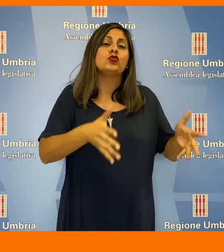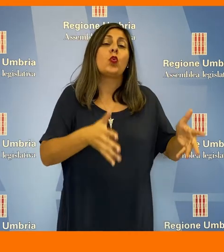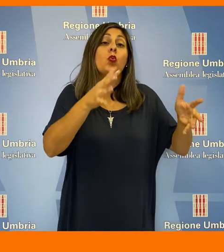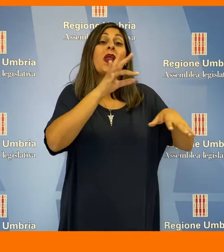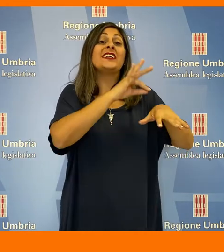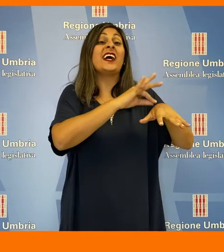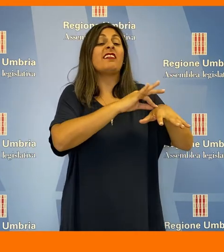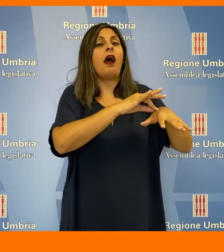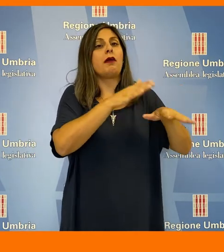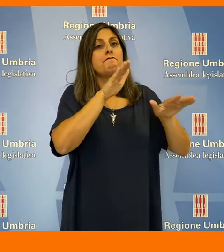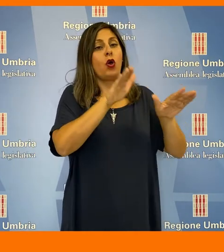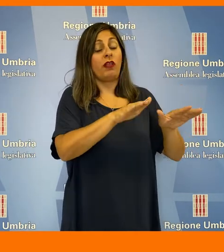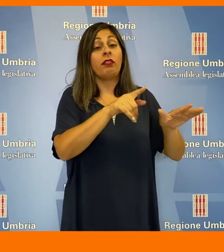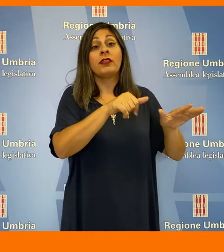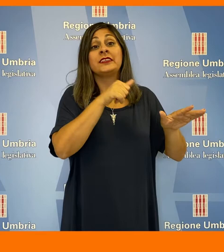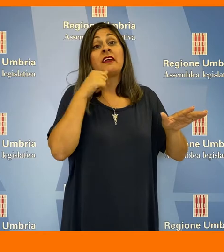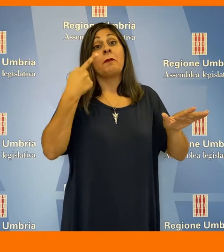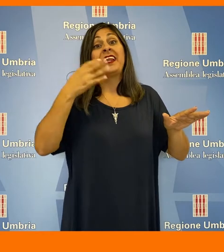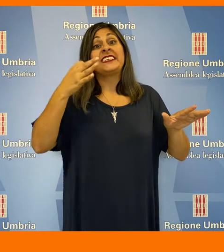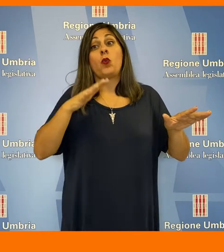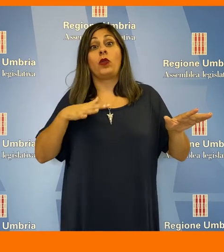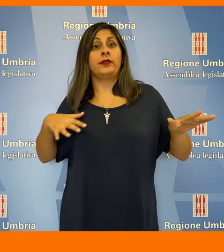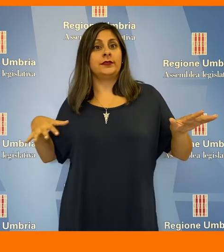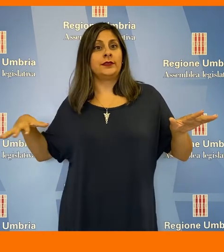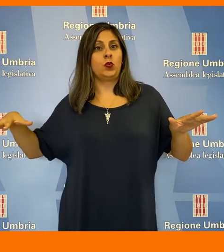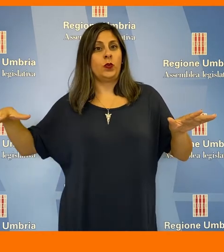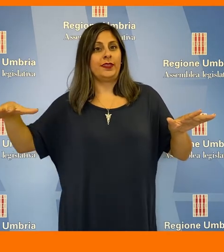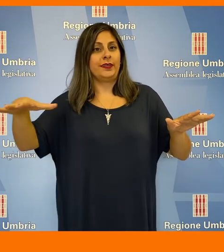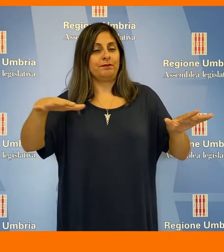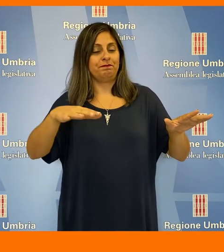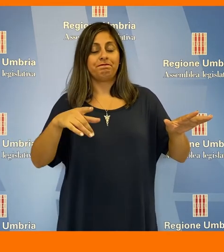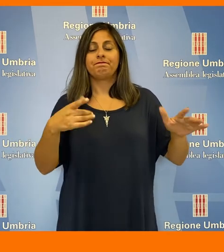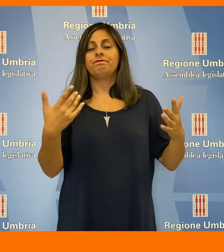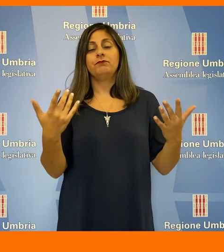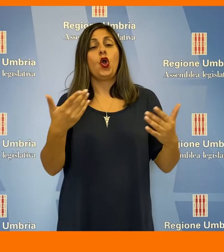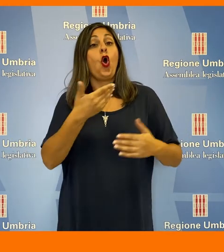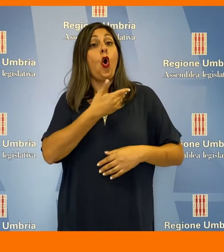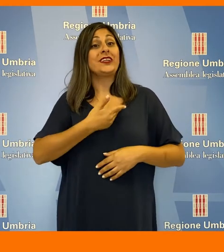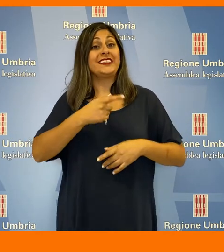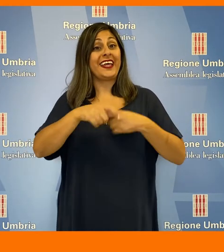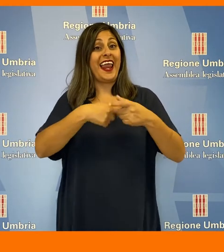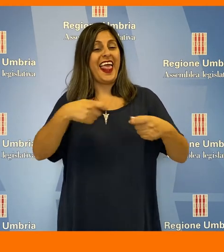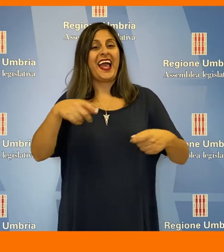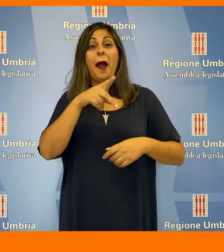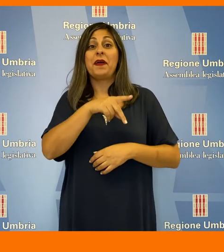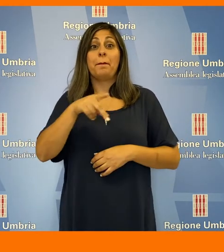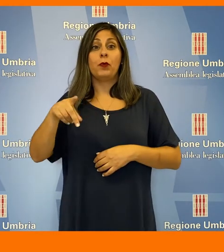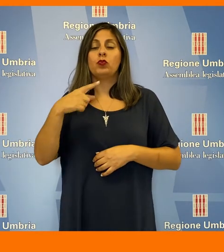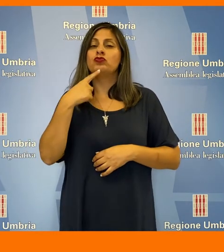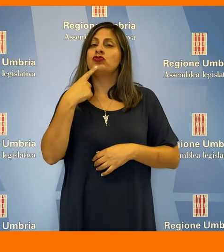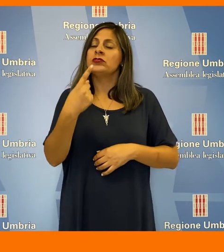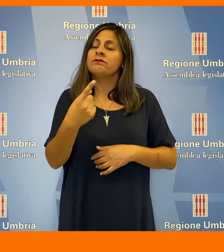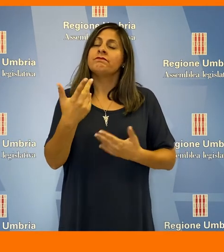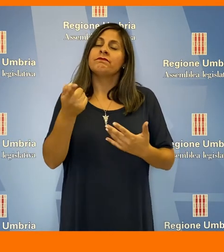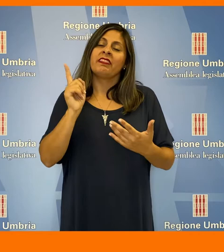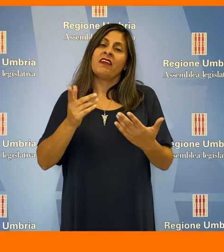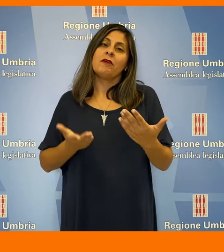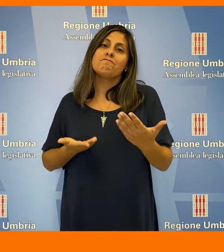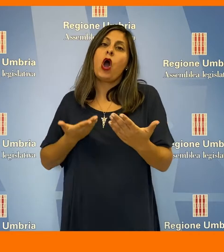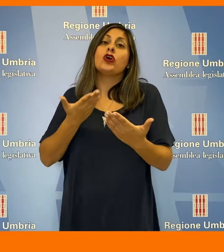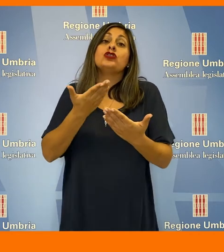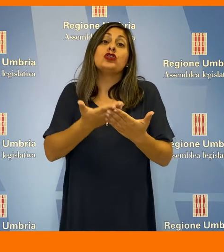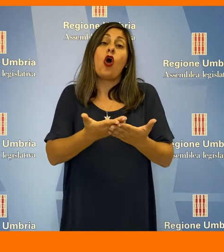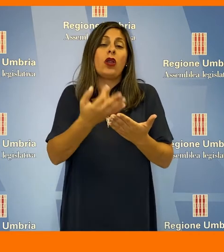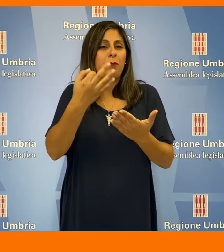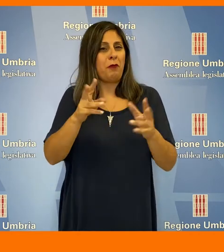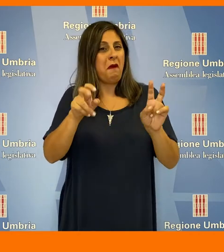protette. Ne va della sicurezza di tutti, ha detto il presidente Squarta, e il consigliere della Lega Francesca Peppucci annuncia la presentazione